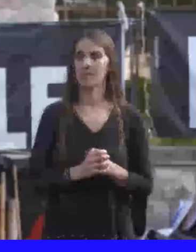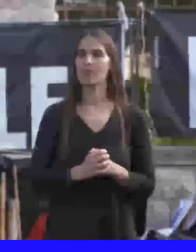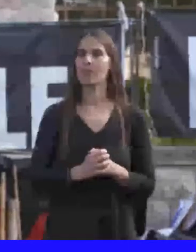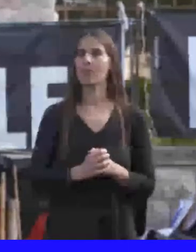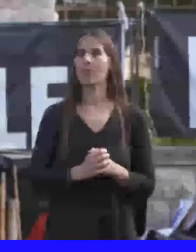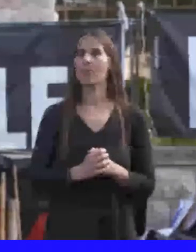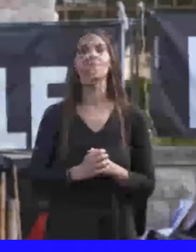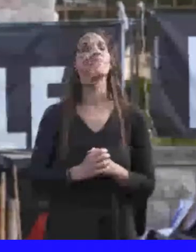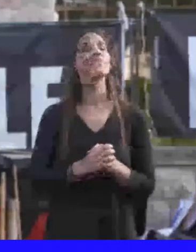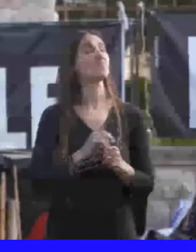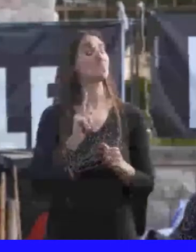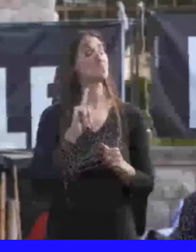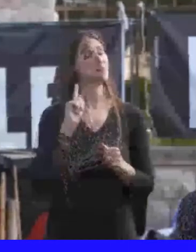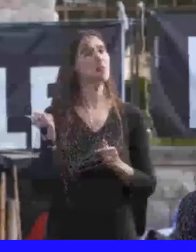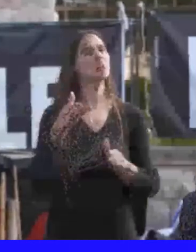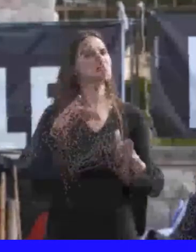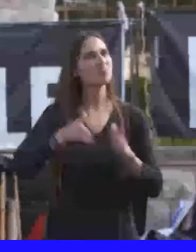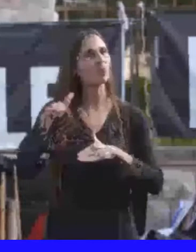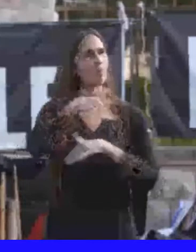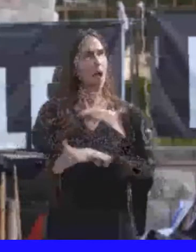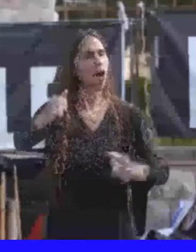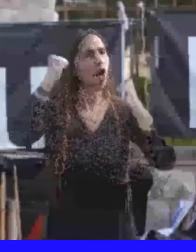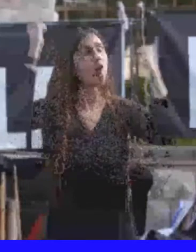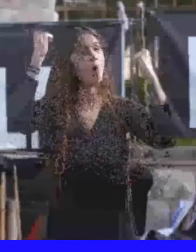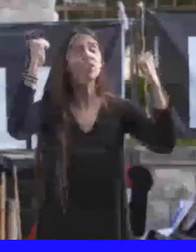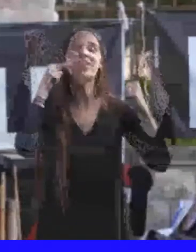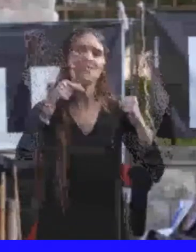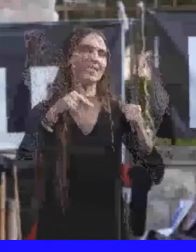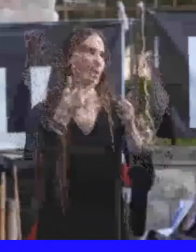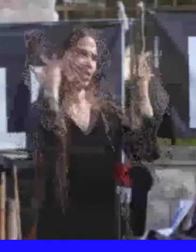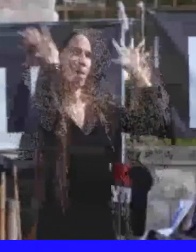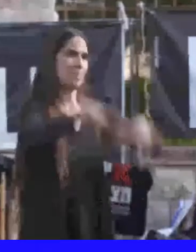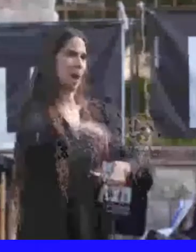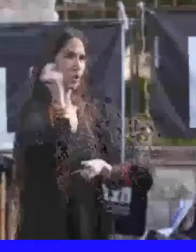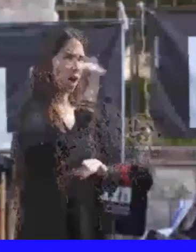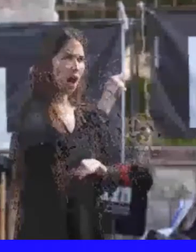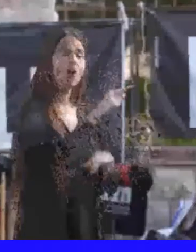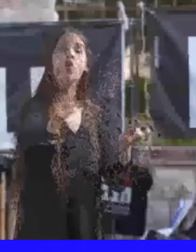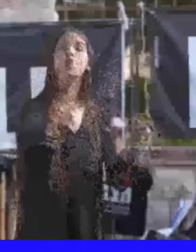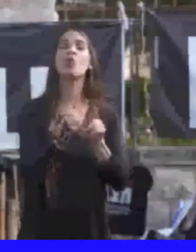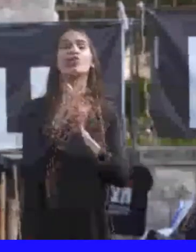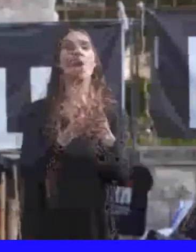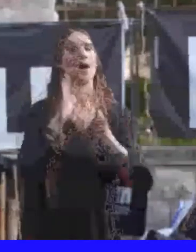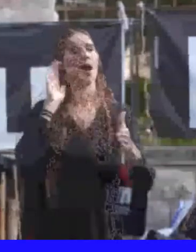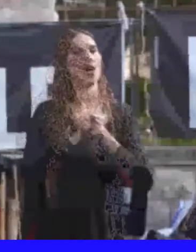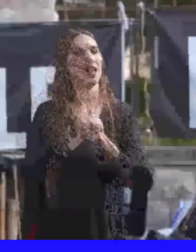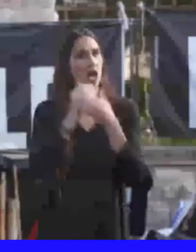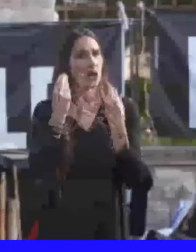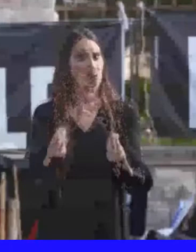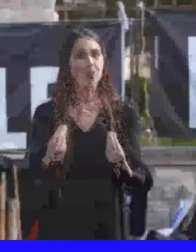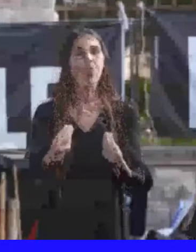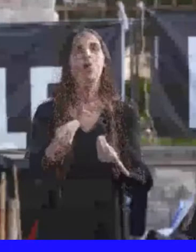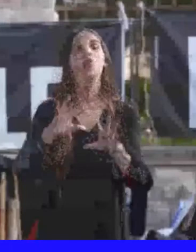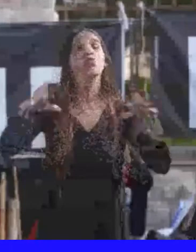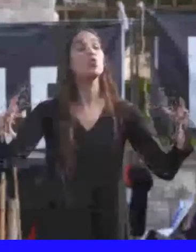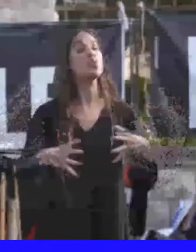ויוצא לרחובות, וזה יהיה המהלך שיפיל אותך. כמו שאמר חברי הטוב,